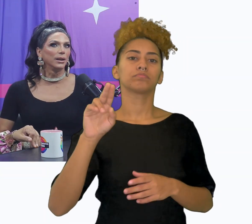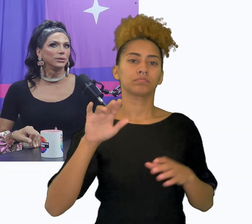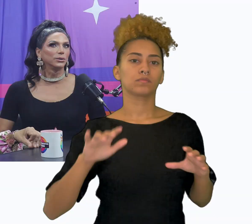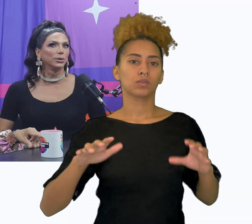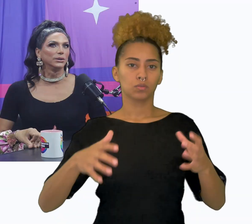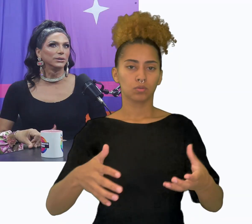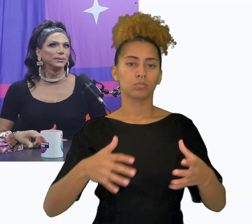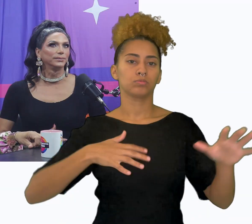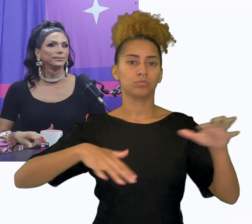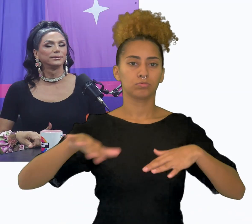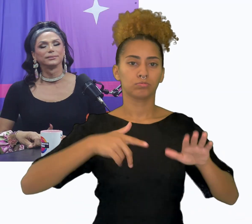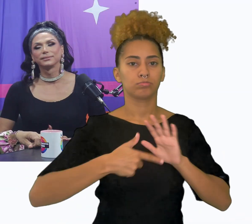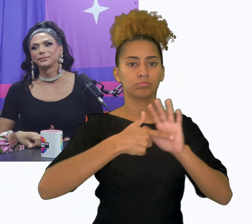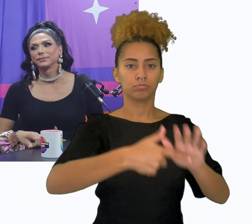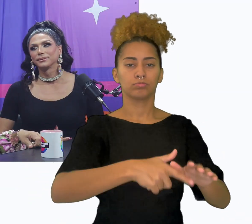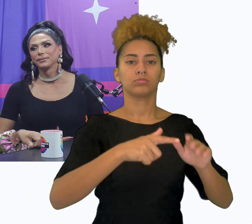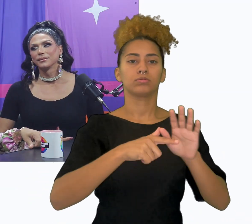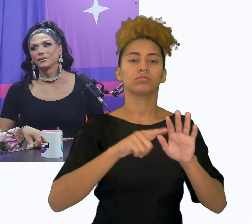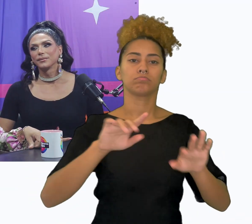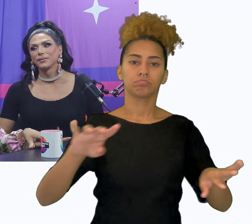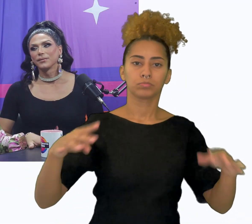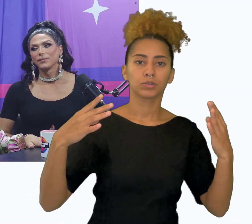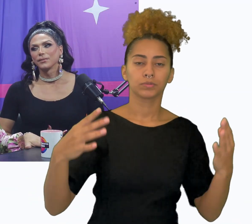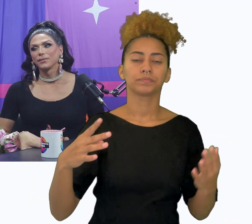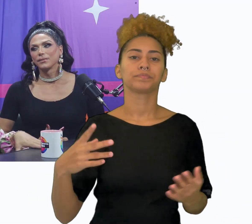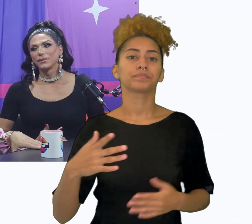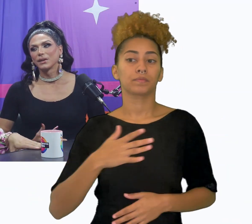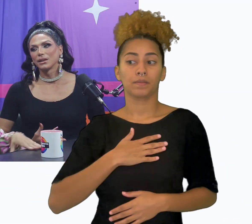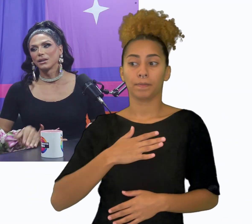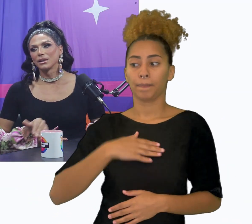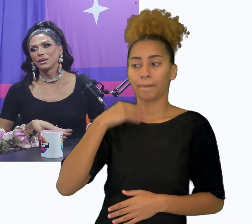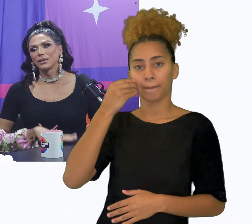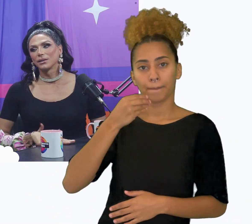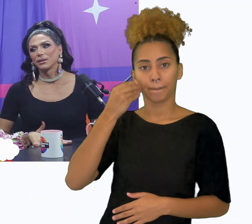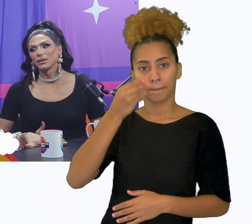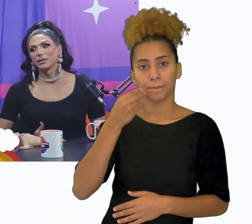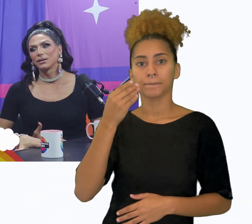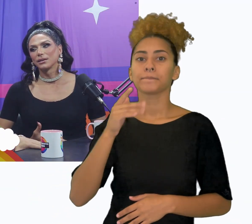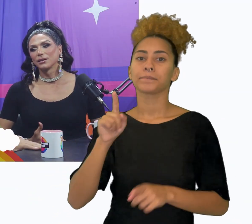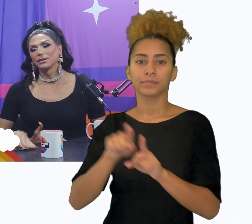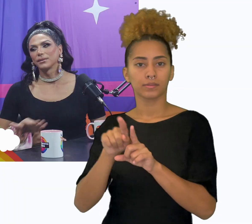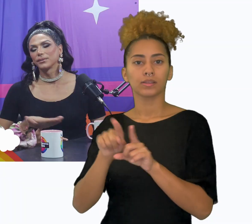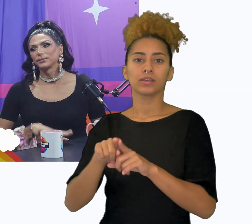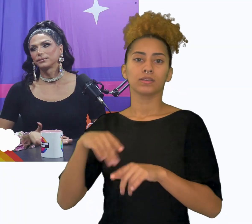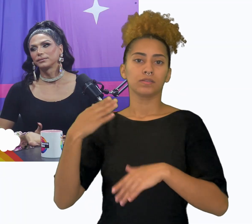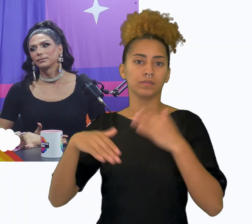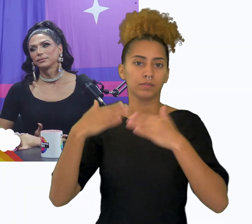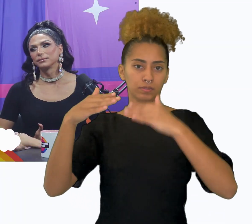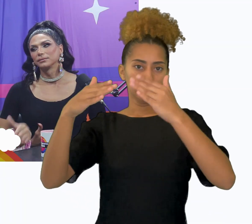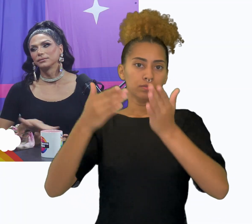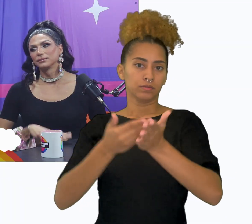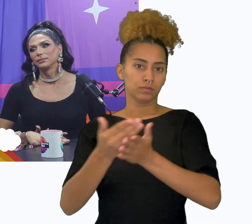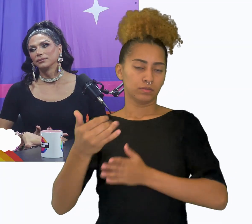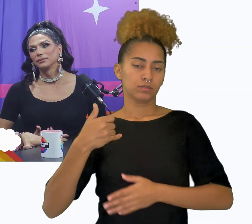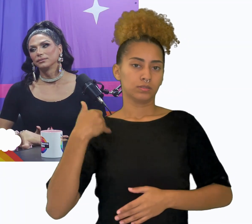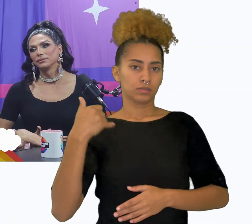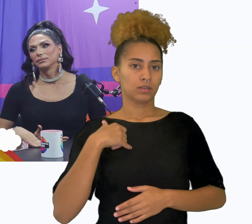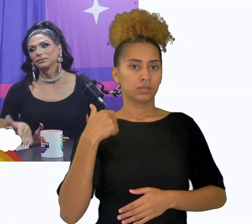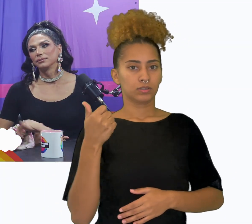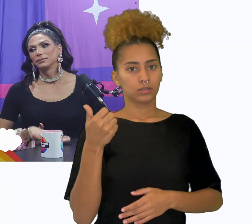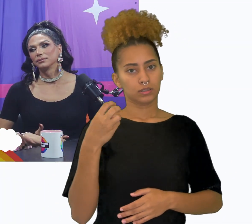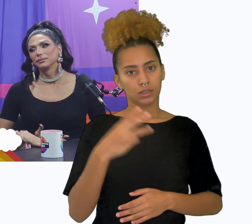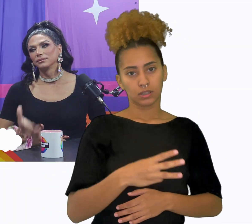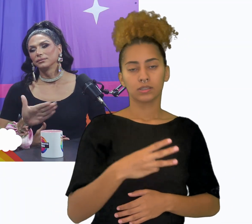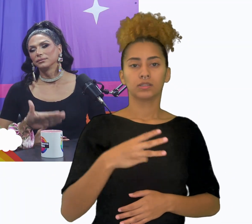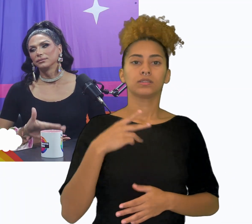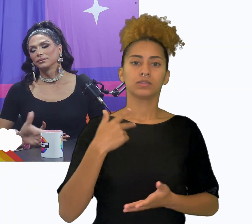esse movimento todo, assim. Eu acho que a minha trajetória foi tudo uma evolução. Começo com 13 anos